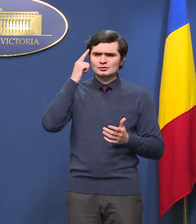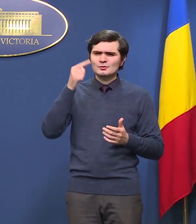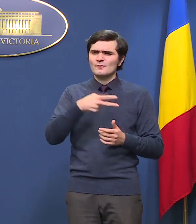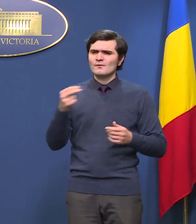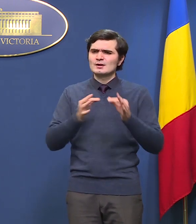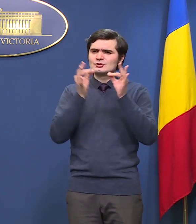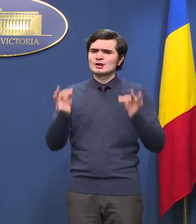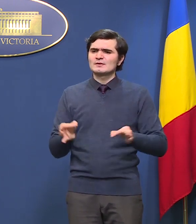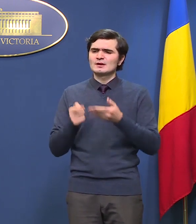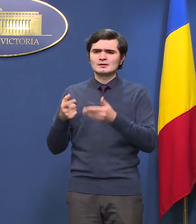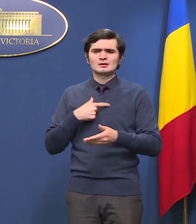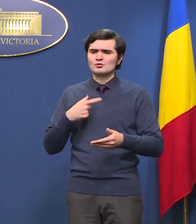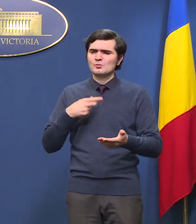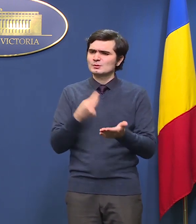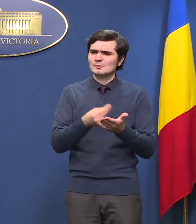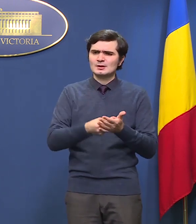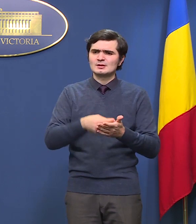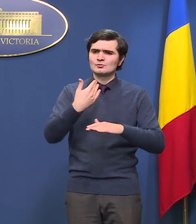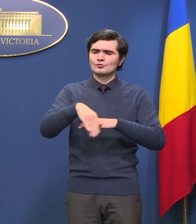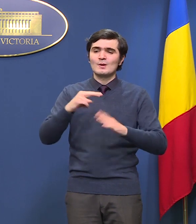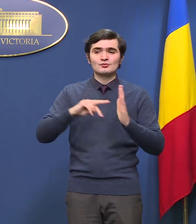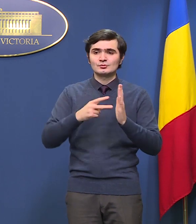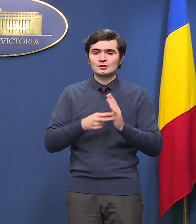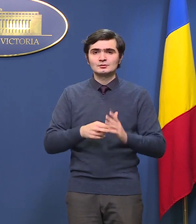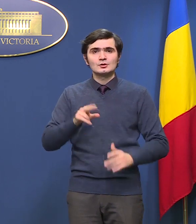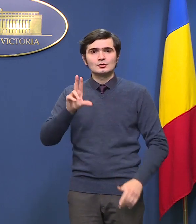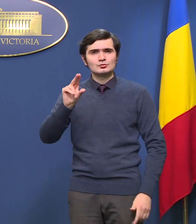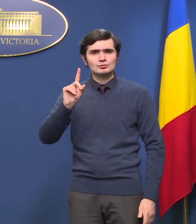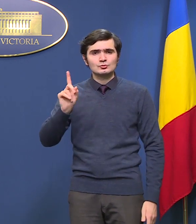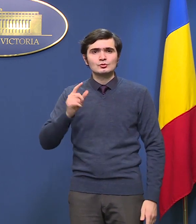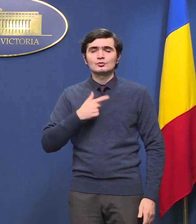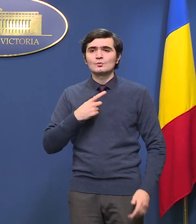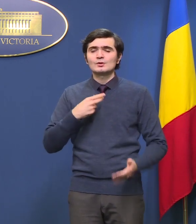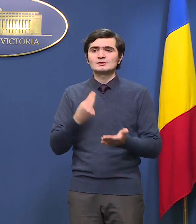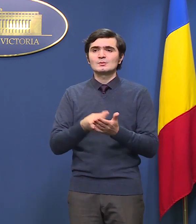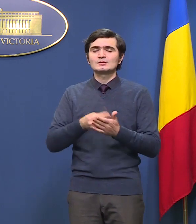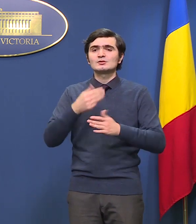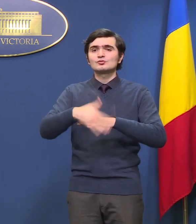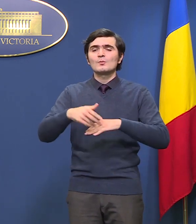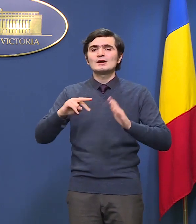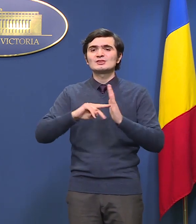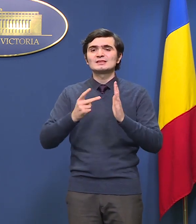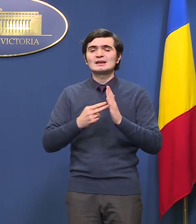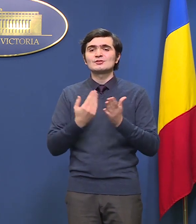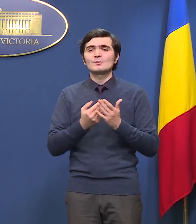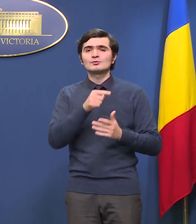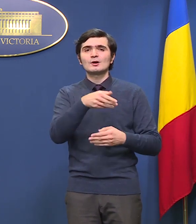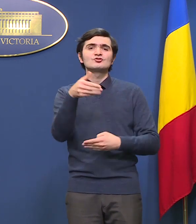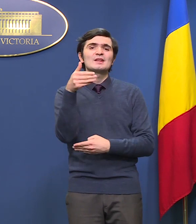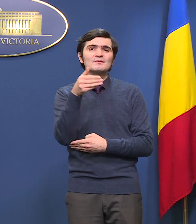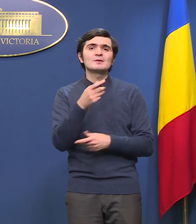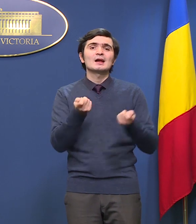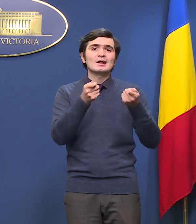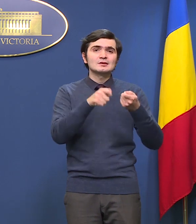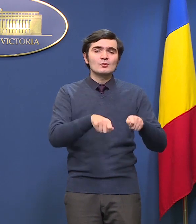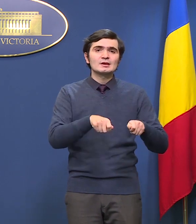fi plătite șomajele tehnice și când nu, va nu, nu, deci nu pot fi plătite șomajele tehnice numai pentru acele companii care s-au închis ca